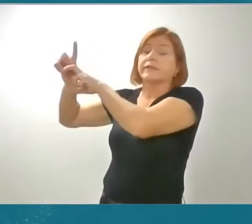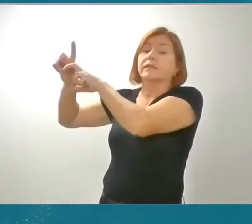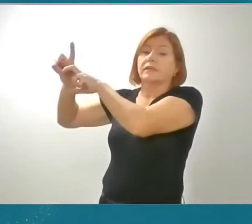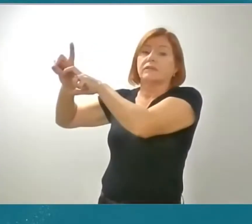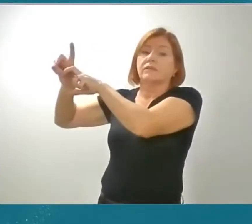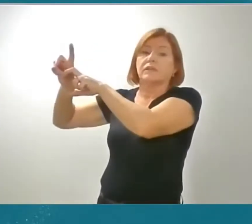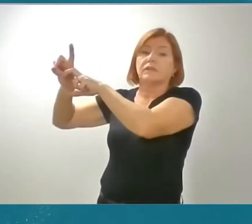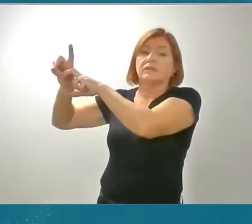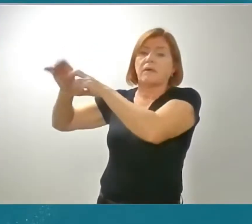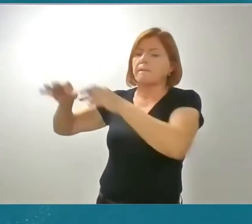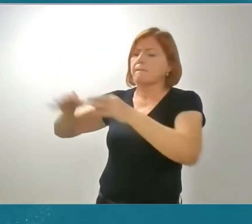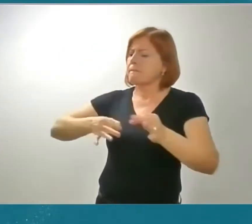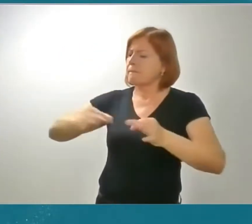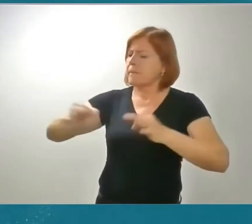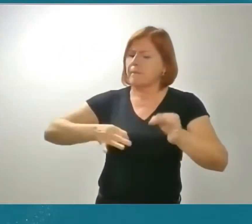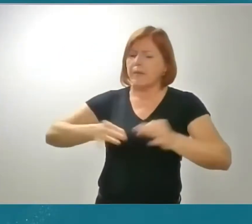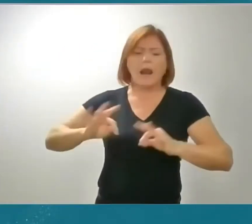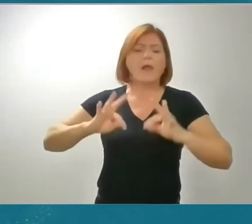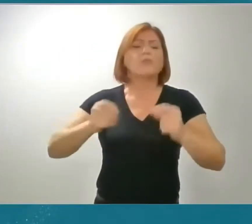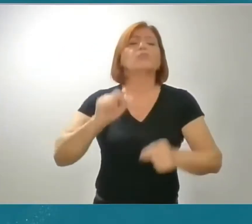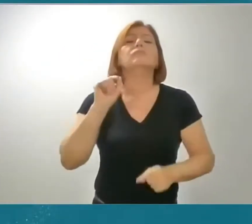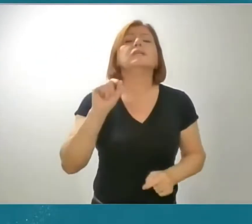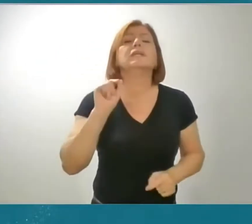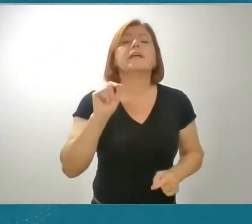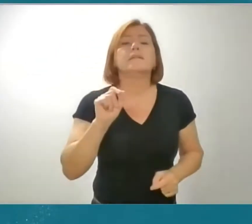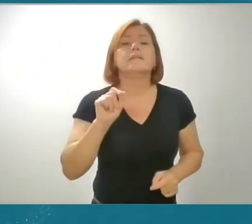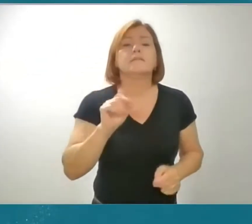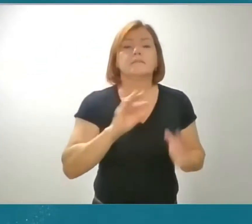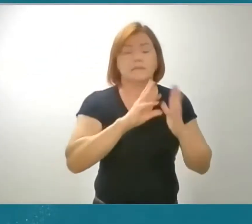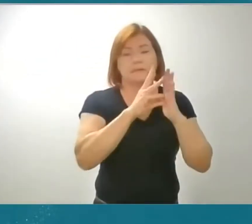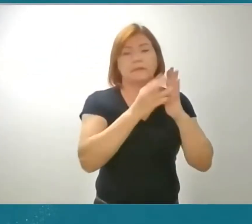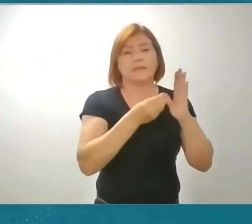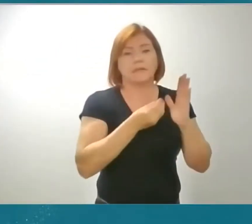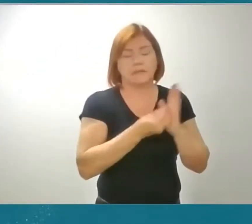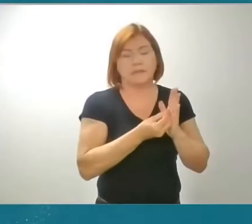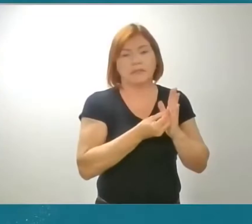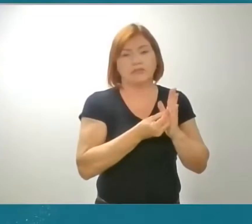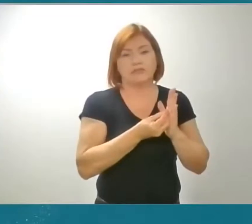ficar sossegado, tranquilo, julgando. Quem é esse marido, irmãos?